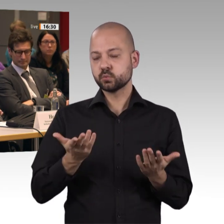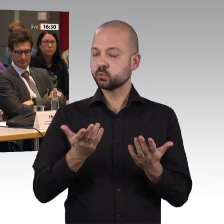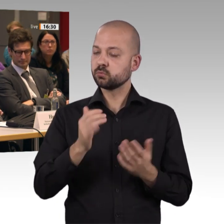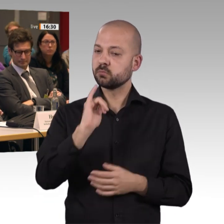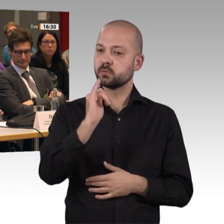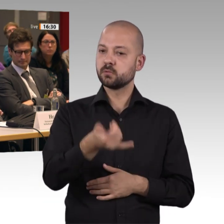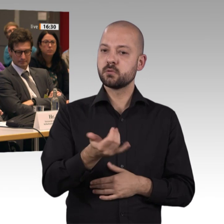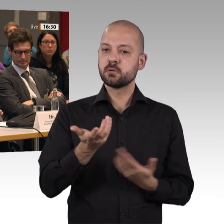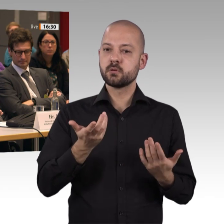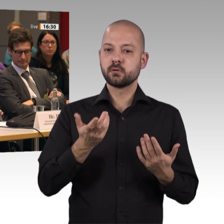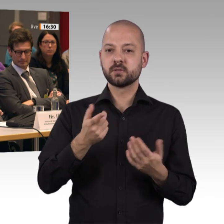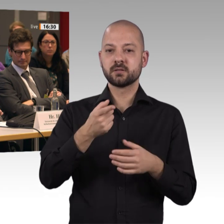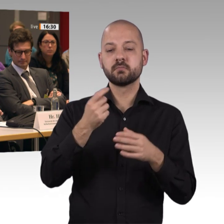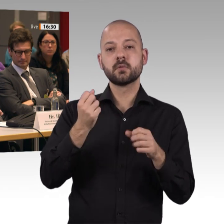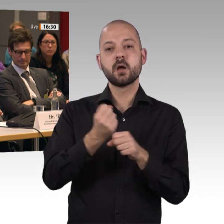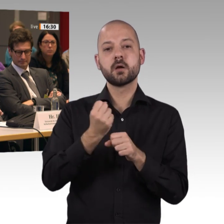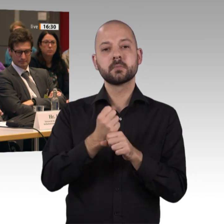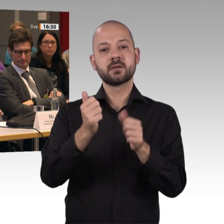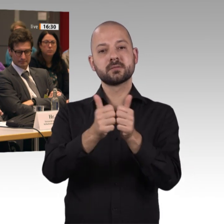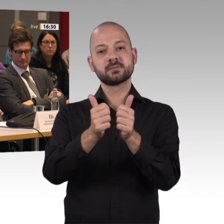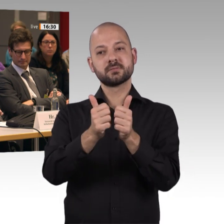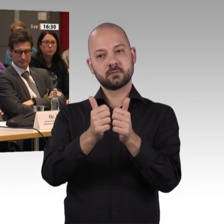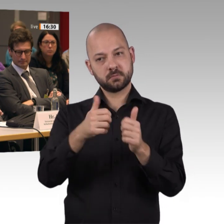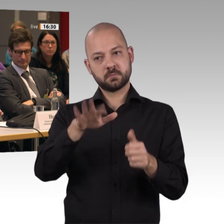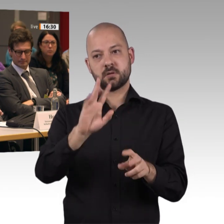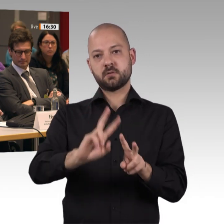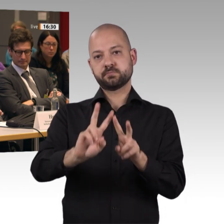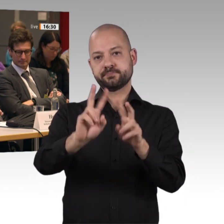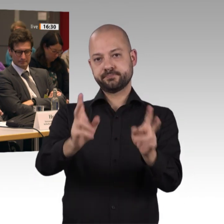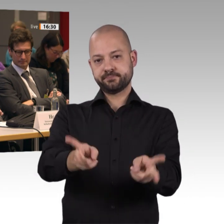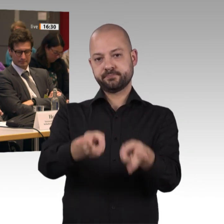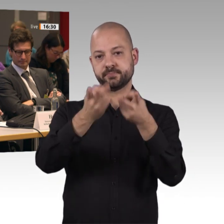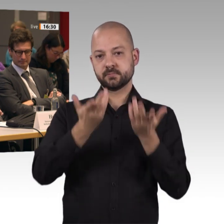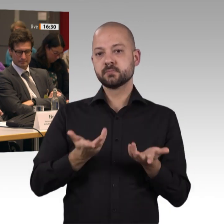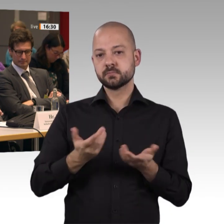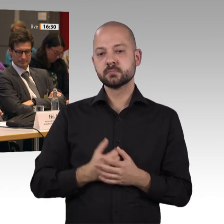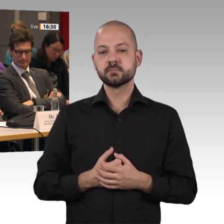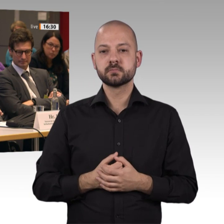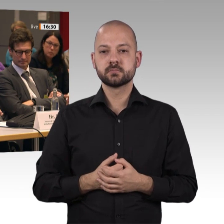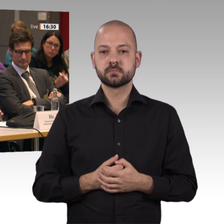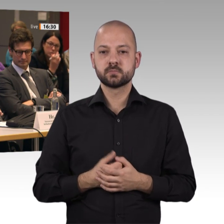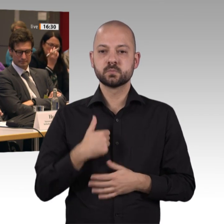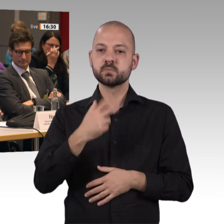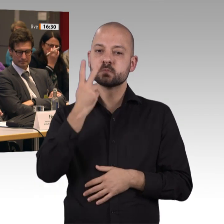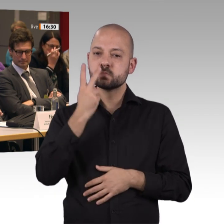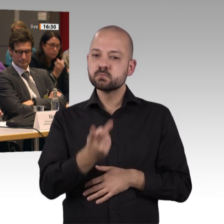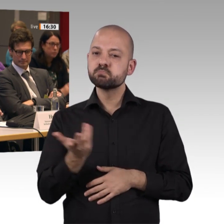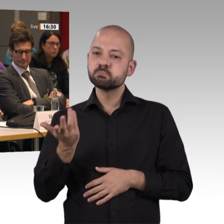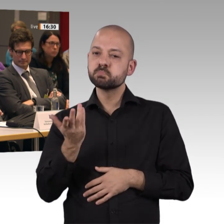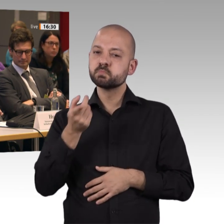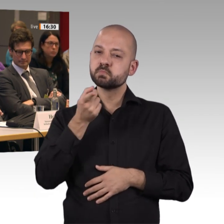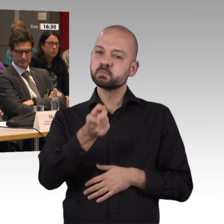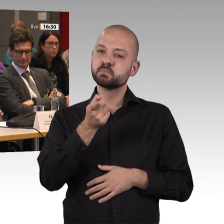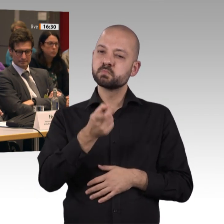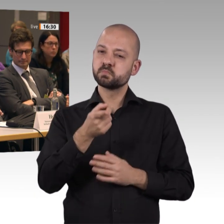problematisch sehen wir die Begründung im Gesetzestext, die ja letztendlich sagt, dass die Mittel der Ausgleichsabgabe vorrangig für die Arbeitsassistenz